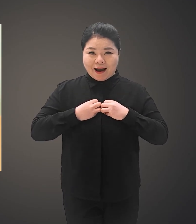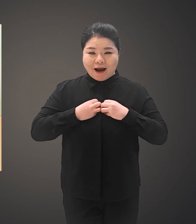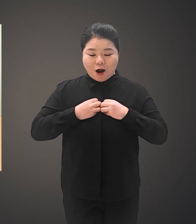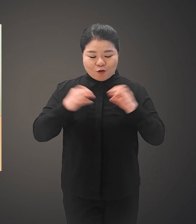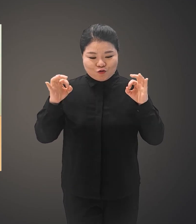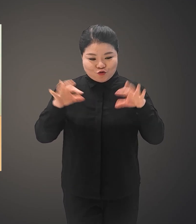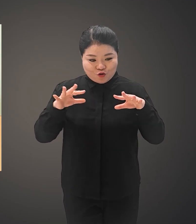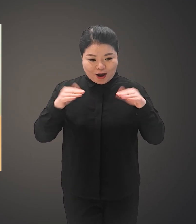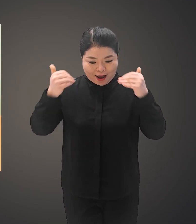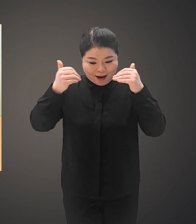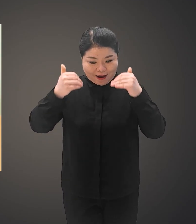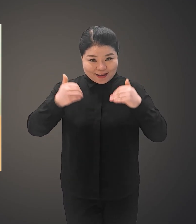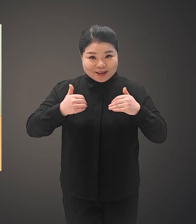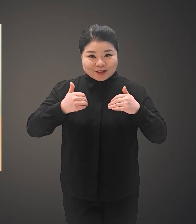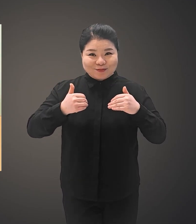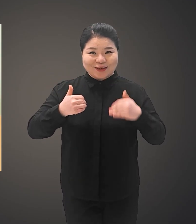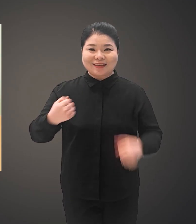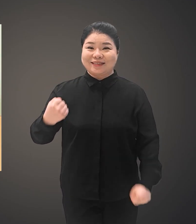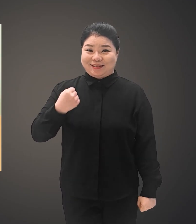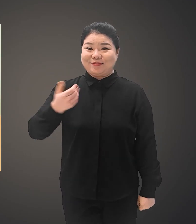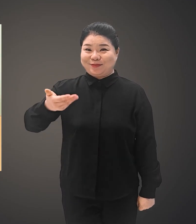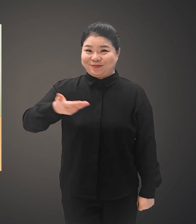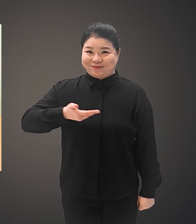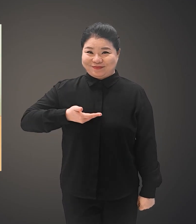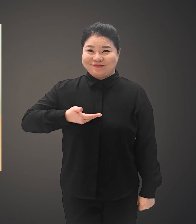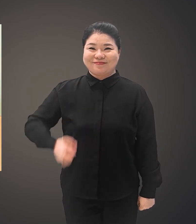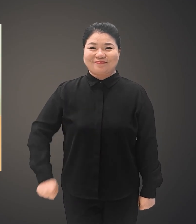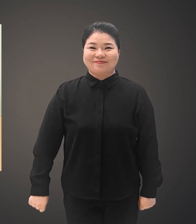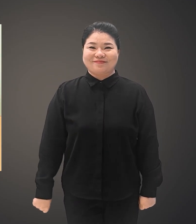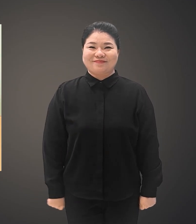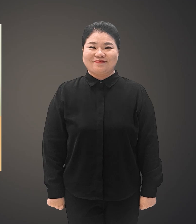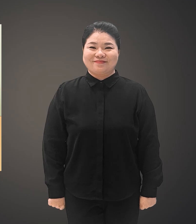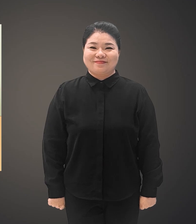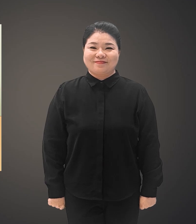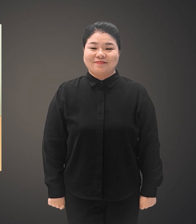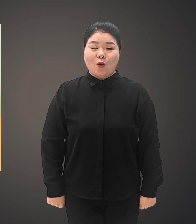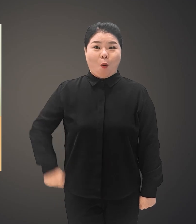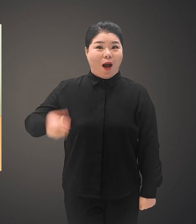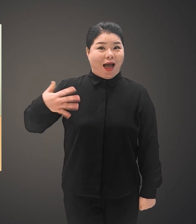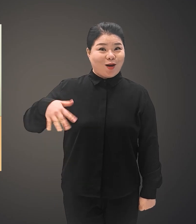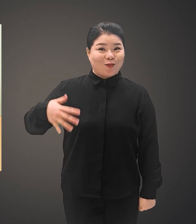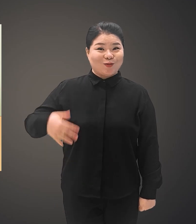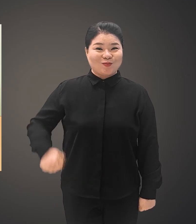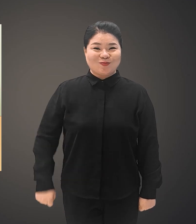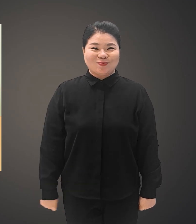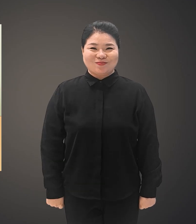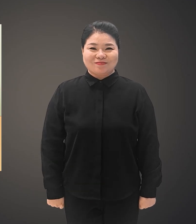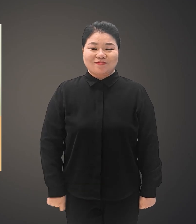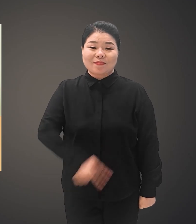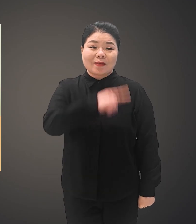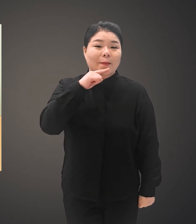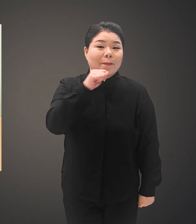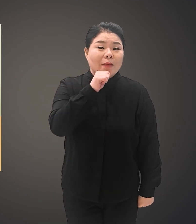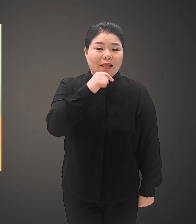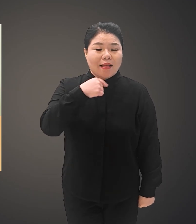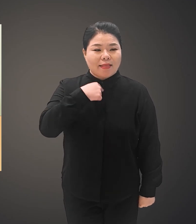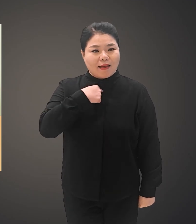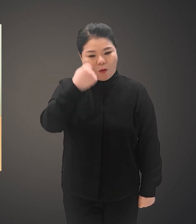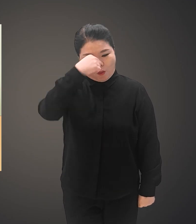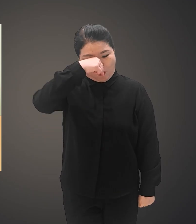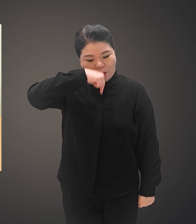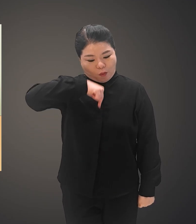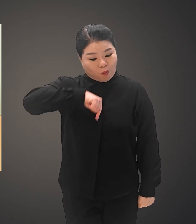들어와 순간에 집중하는 힘을 주었다. 우왕! 팥은 나를 지나